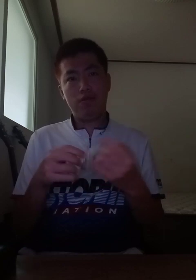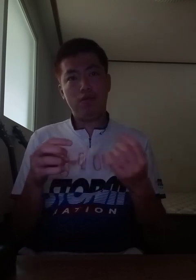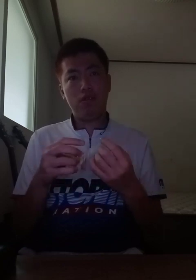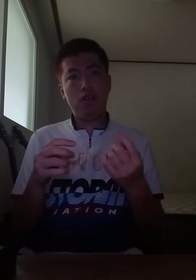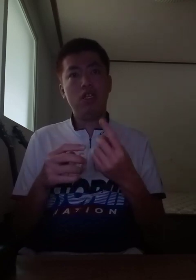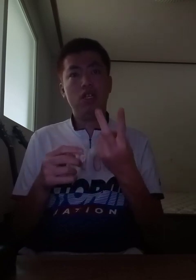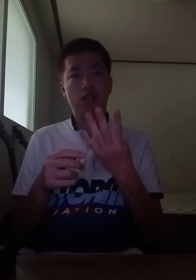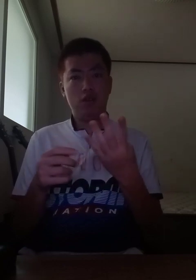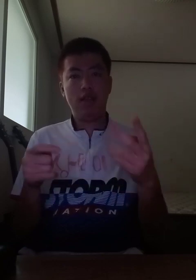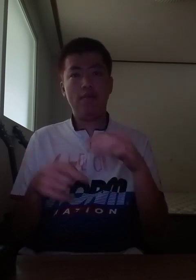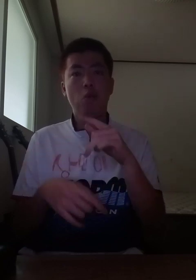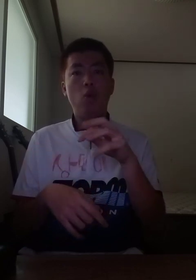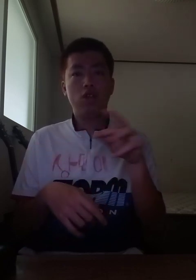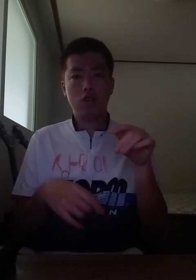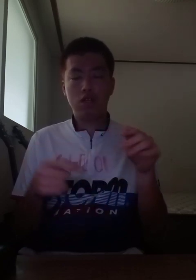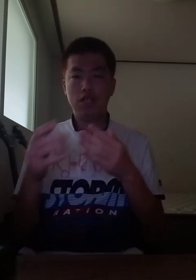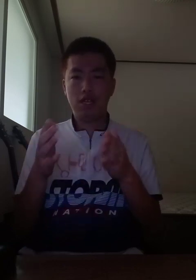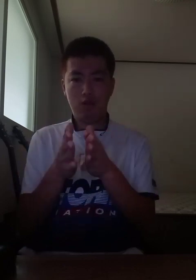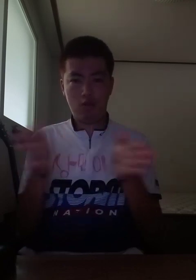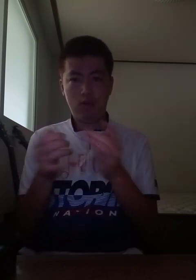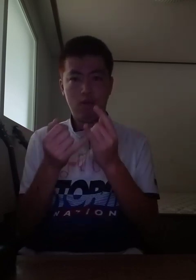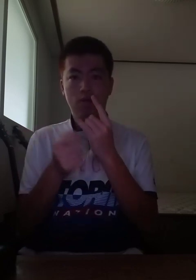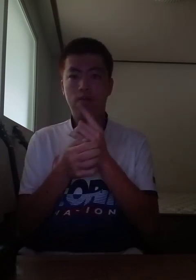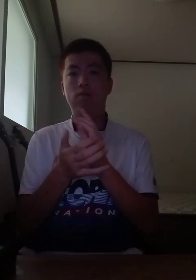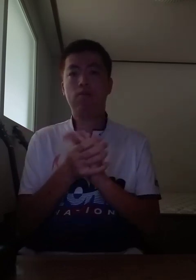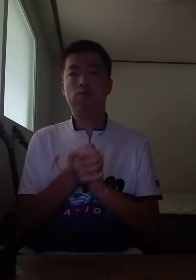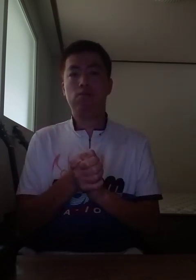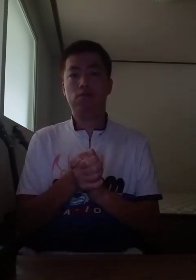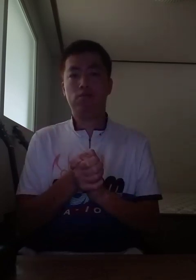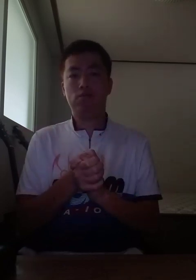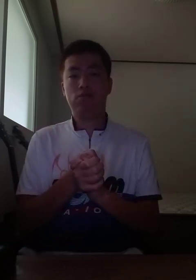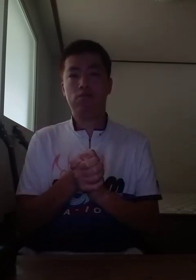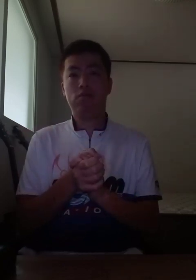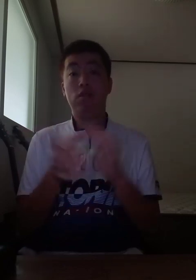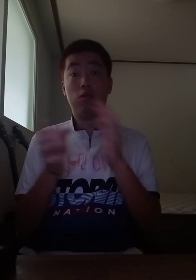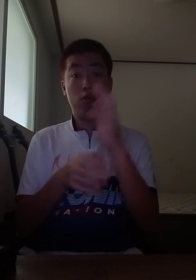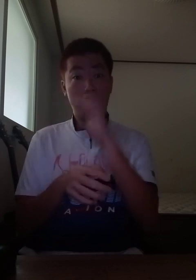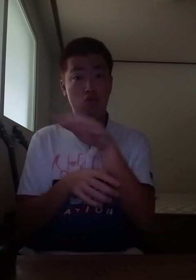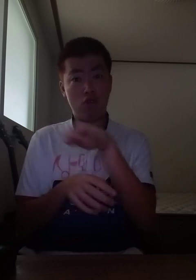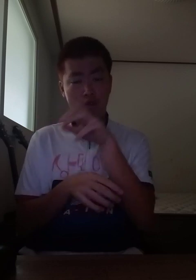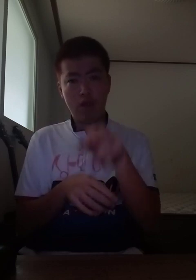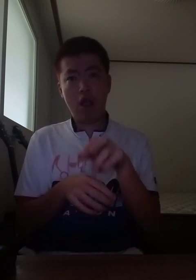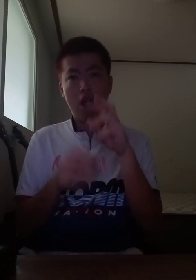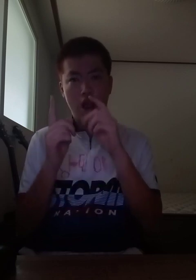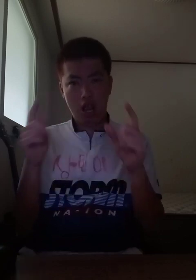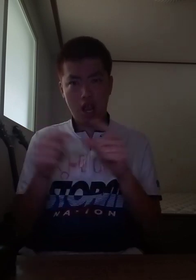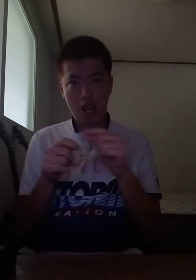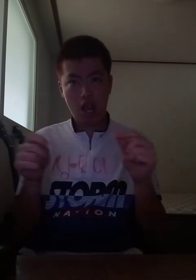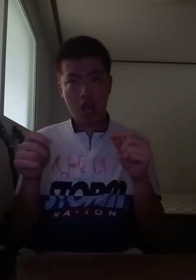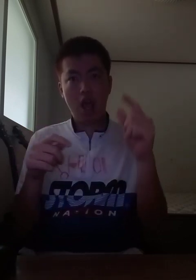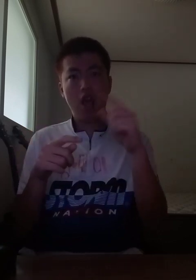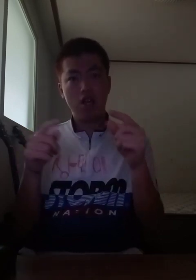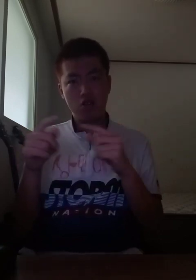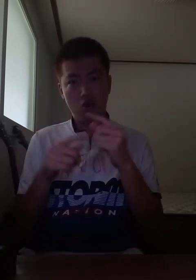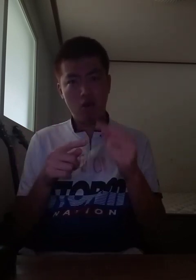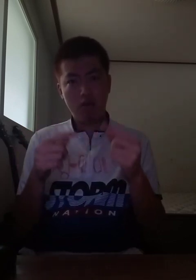직원들은 24시간 동안 모니터링을 진행하고 있습니다. 하지만 투입된 예산과 인력에 비해 그 효과가